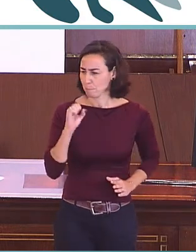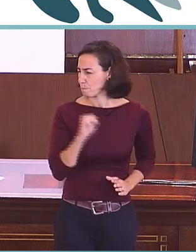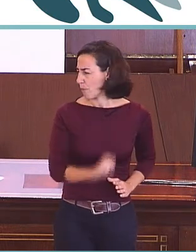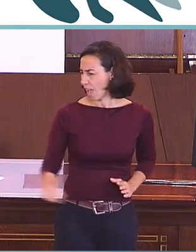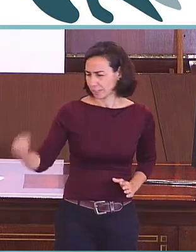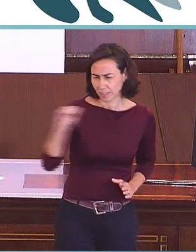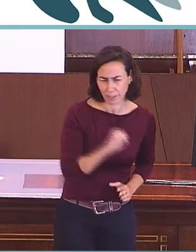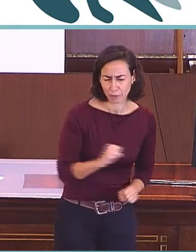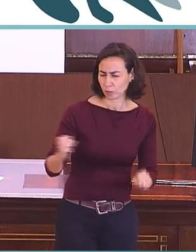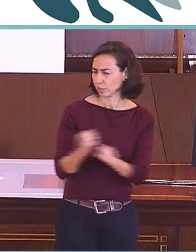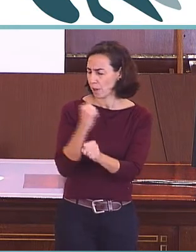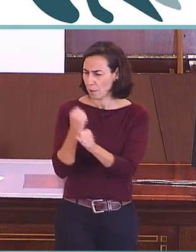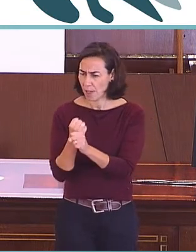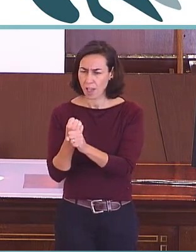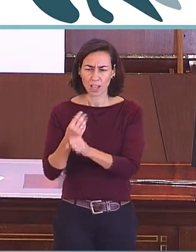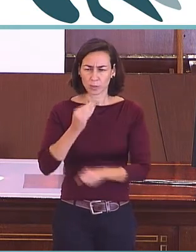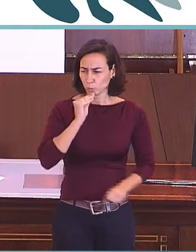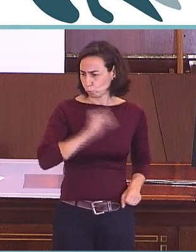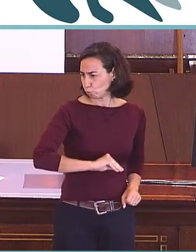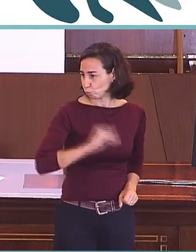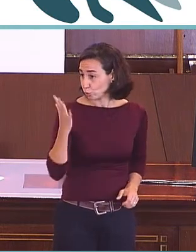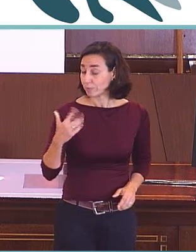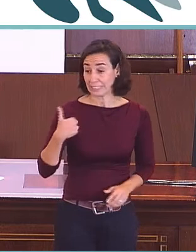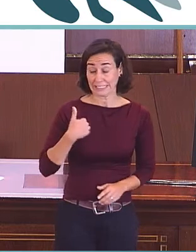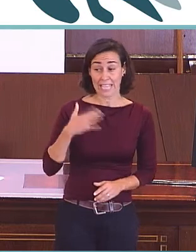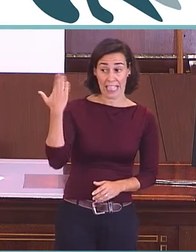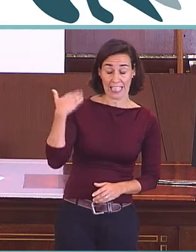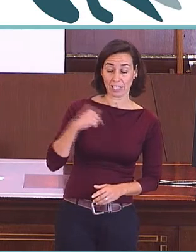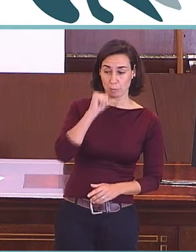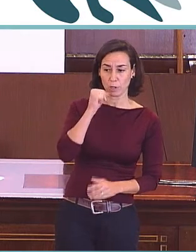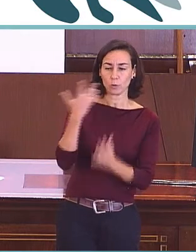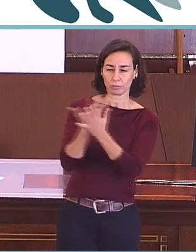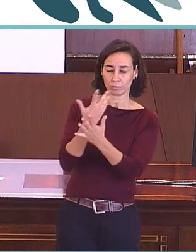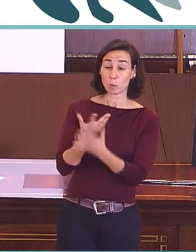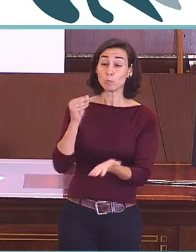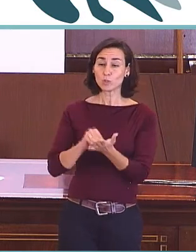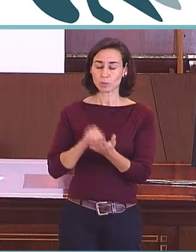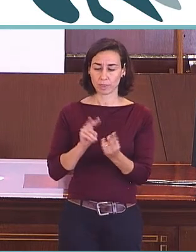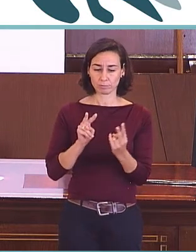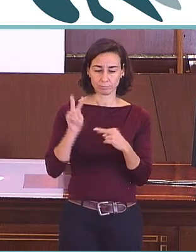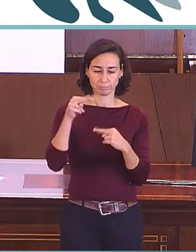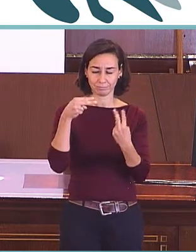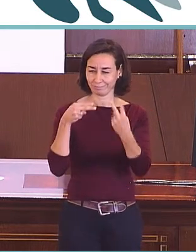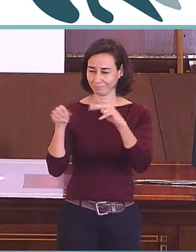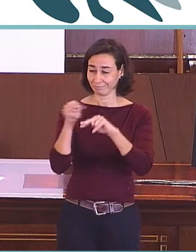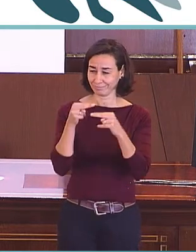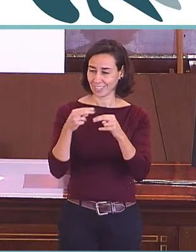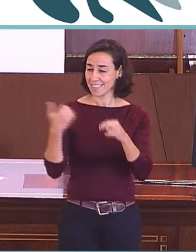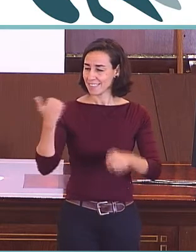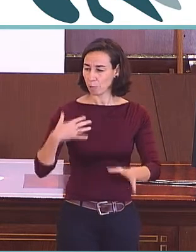y que trabaja y que como me confesaba Mariluz muchas veces solo con una mirada de complicidad sabían lo que tenía que hacer cada uno.